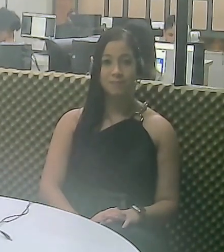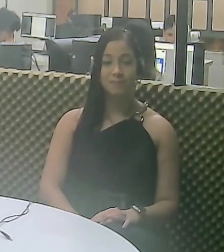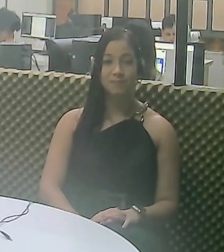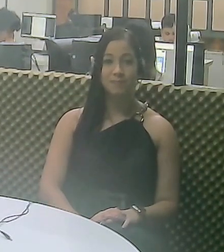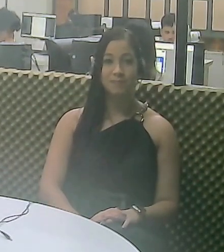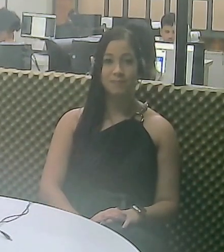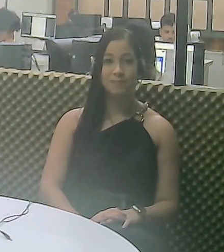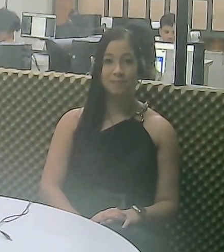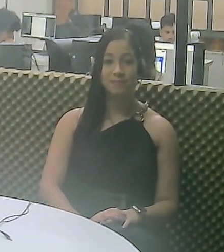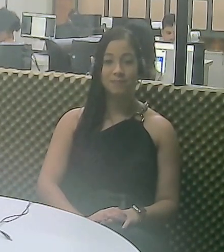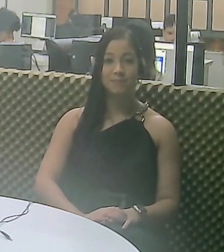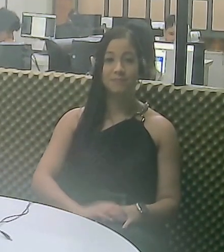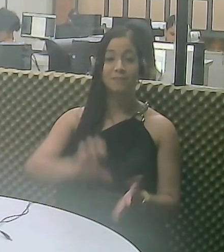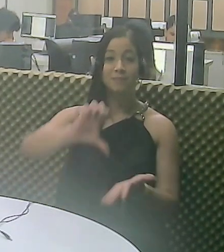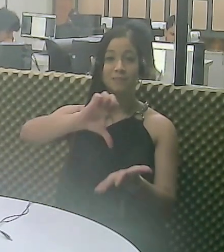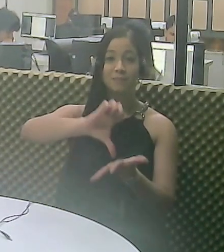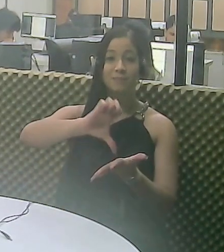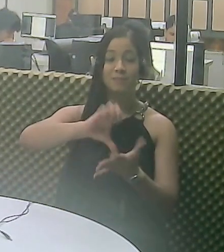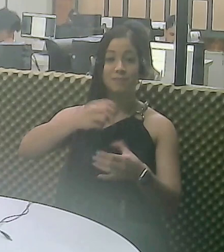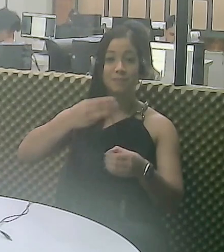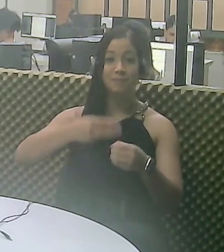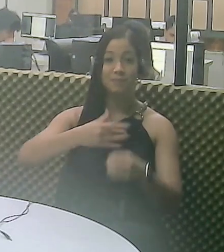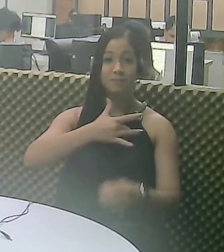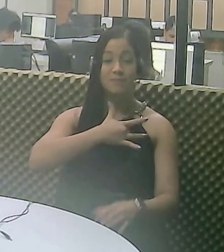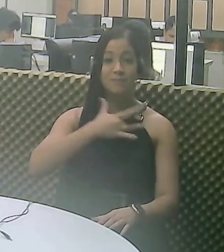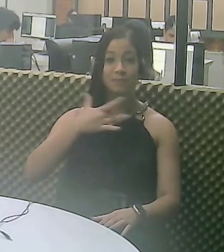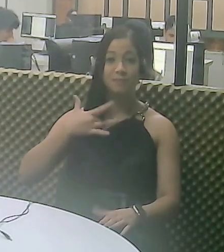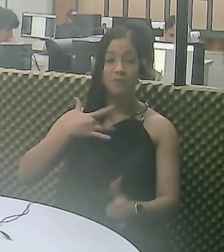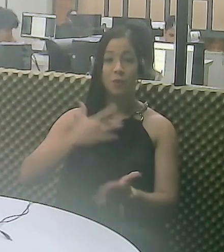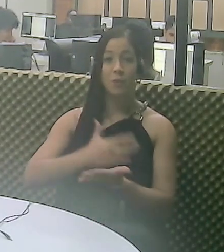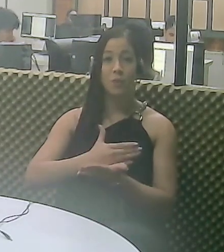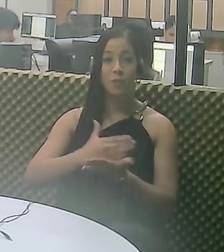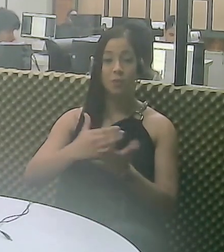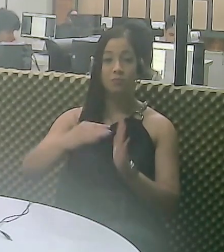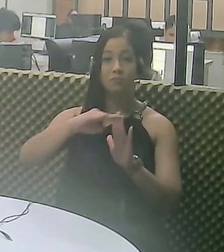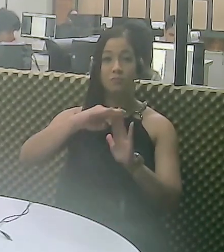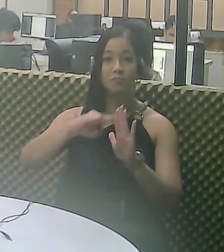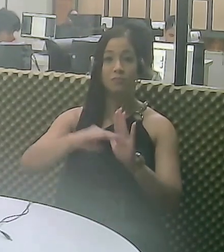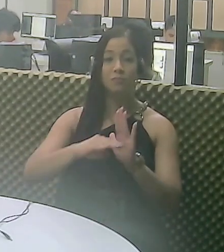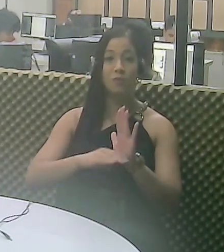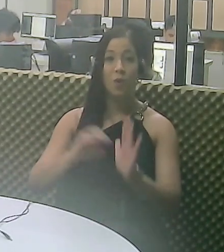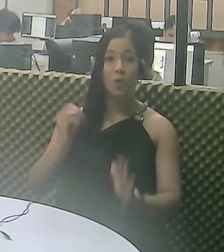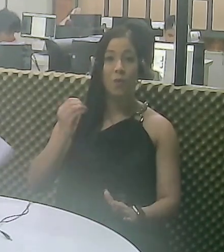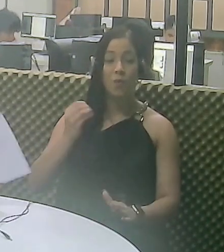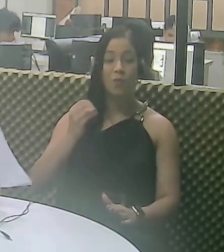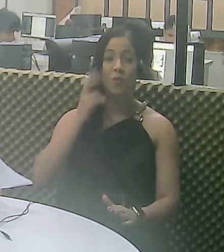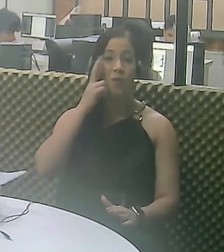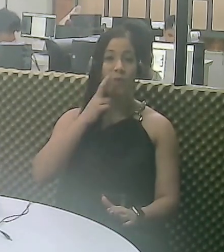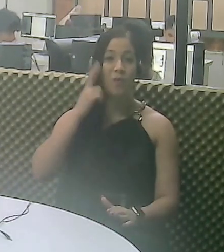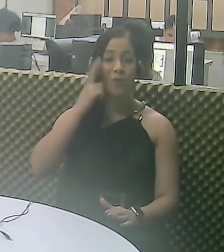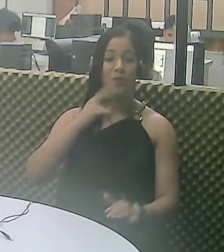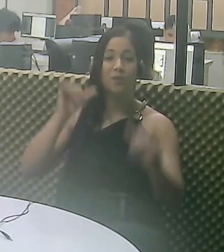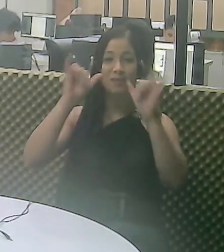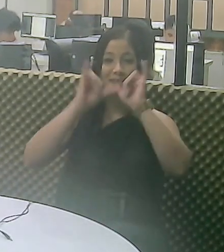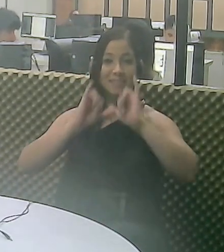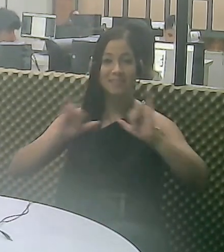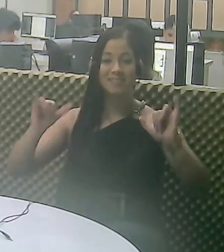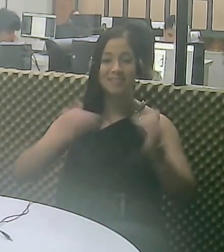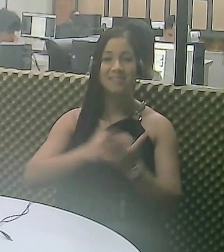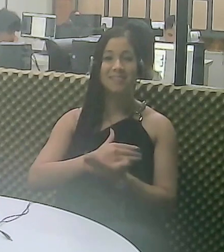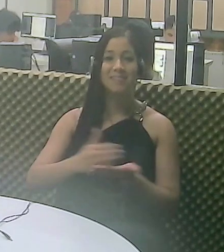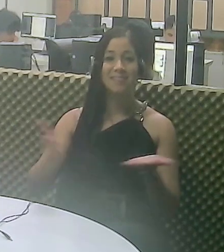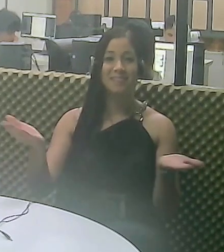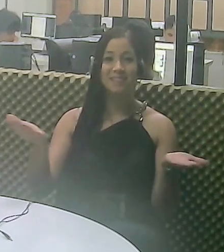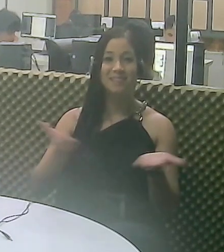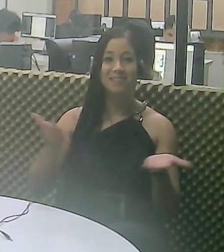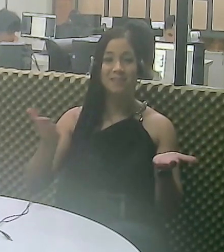ainda, unidades municipais de saúde iniciam programação do Outubro Rosa. Essas e outras notícias a